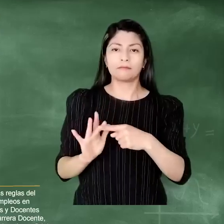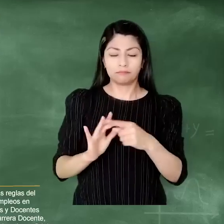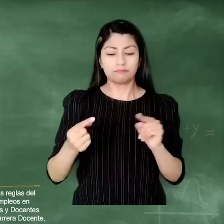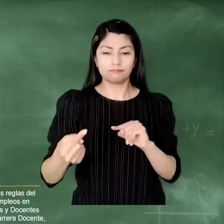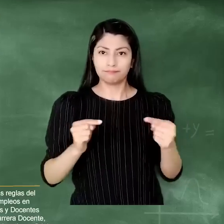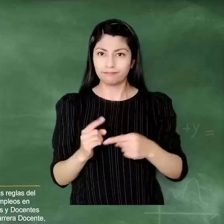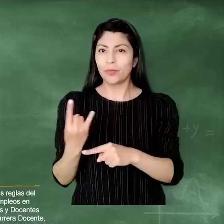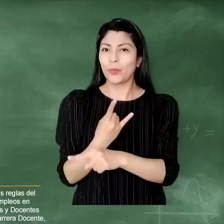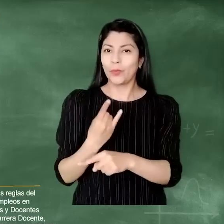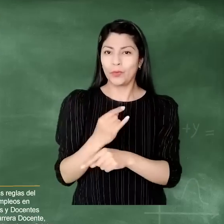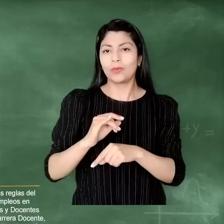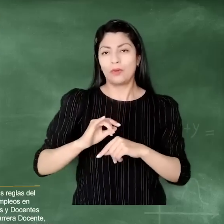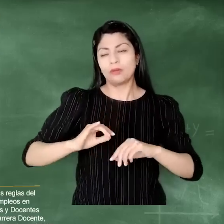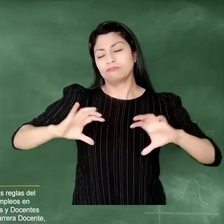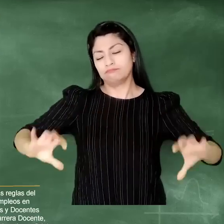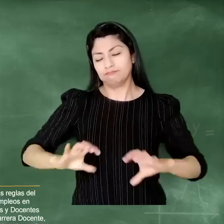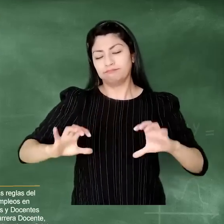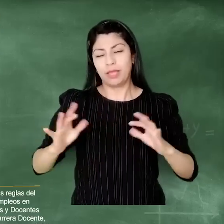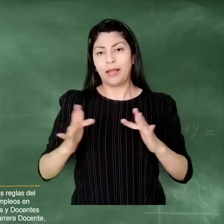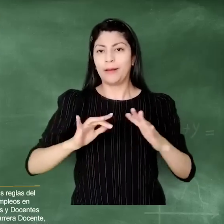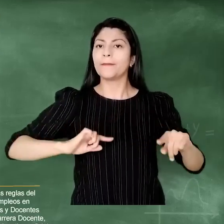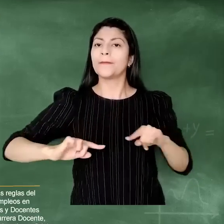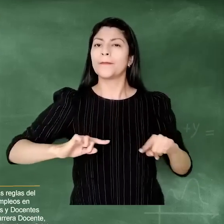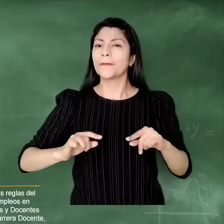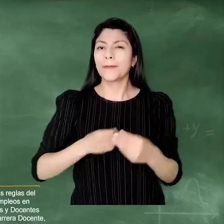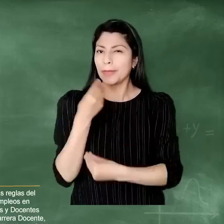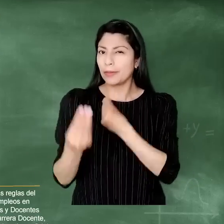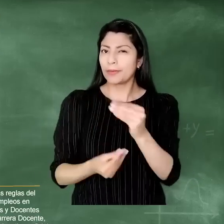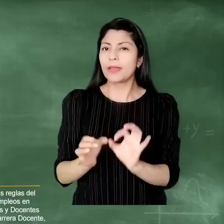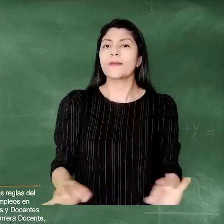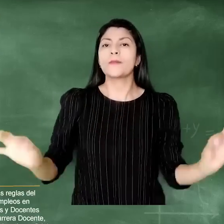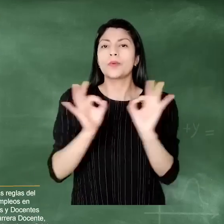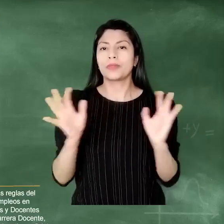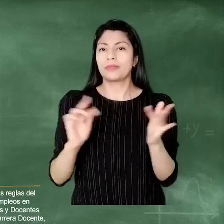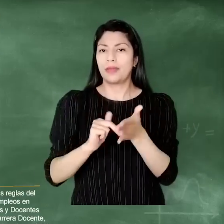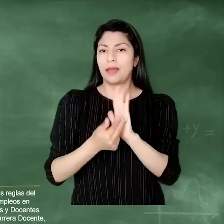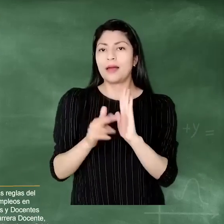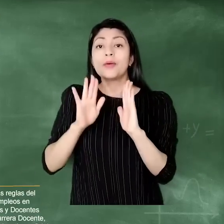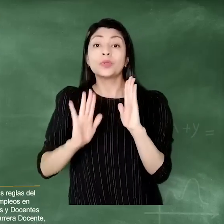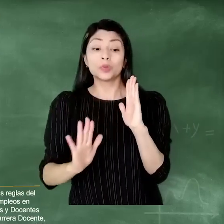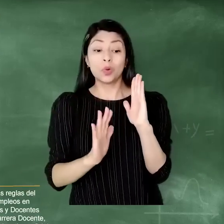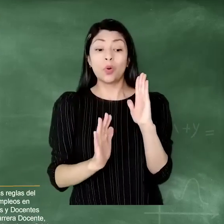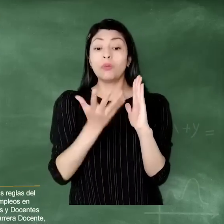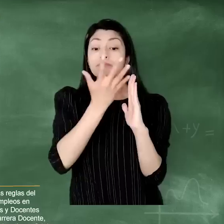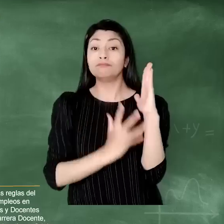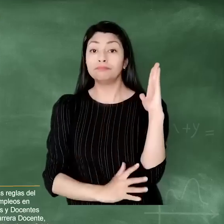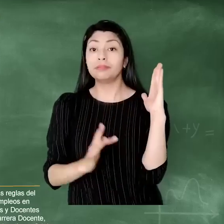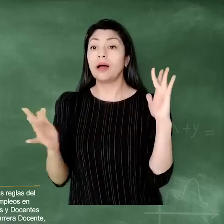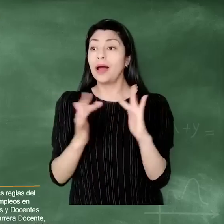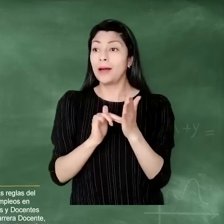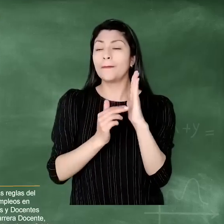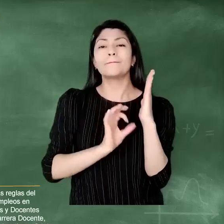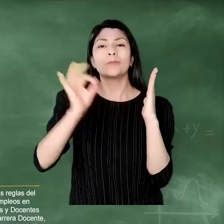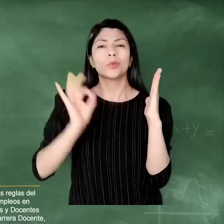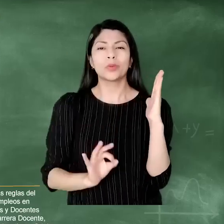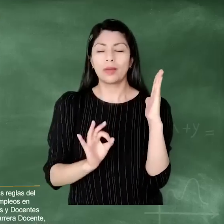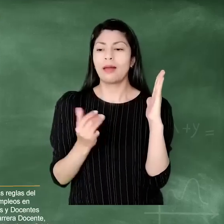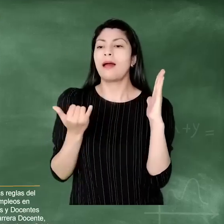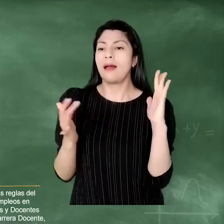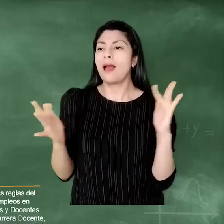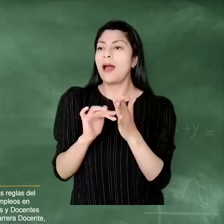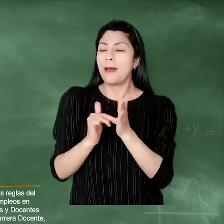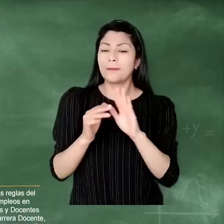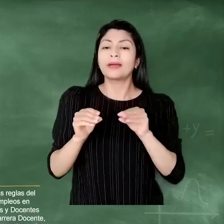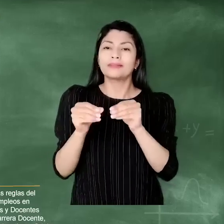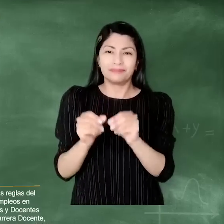en el concurso y mediante acto administrativo, conformará en estricto orden de puntaje final la lista de elegibles